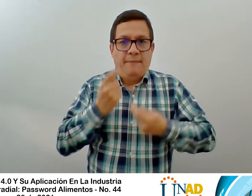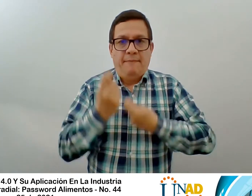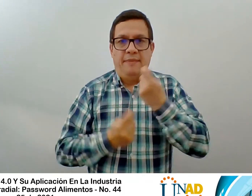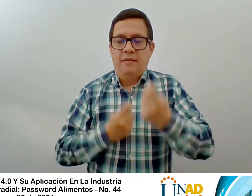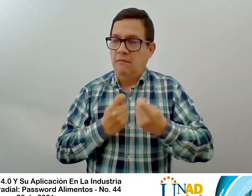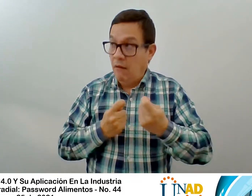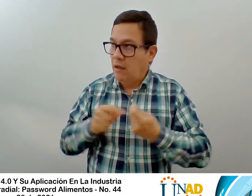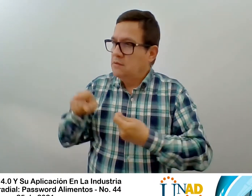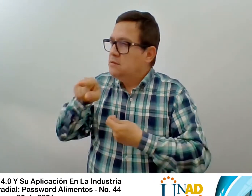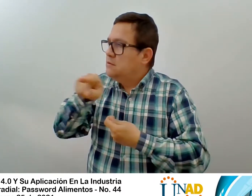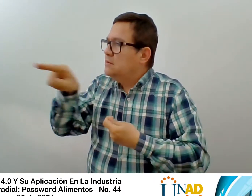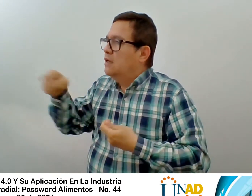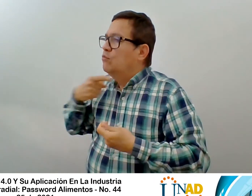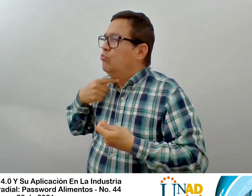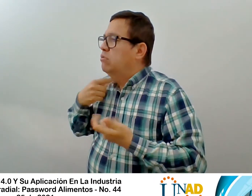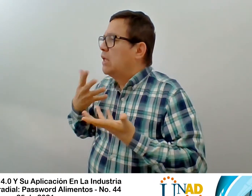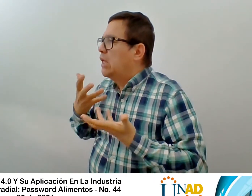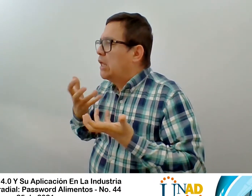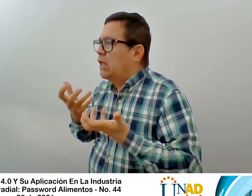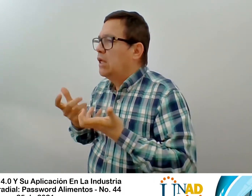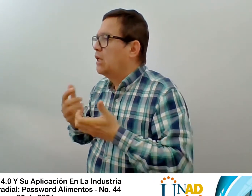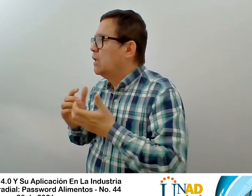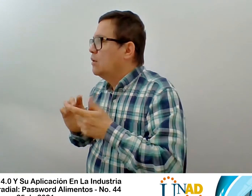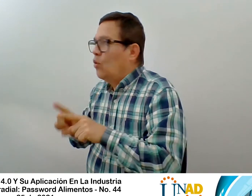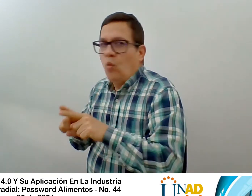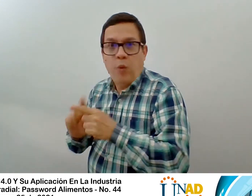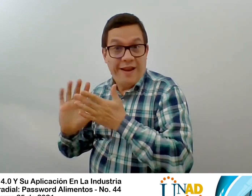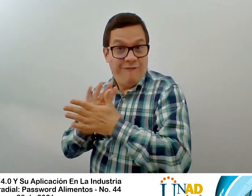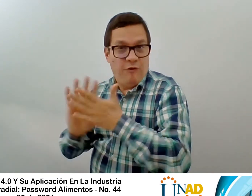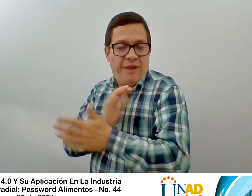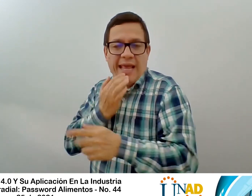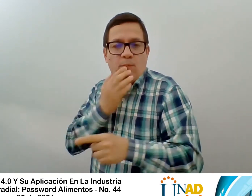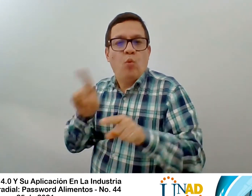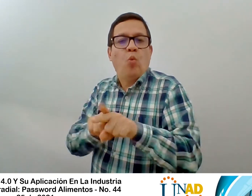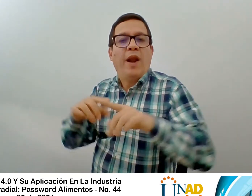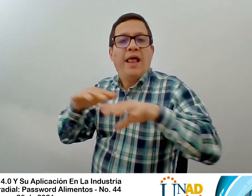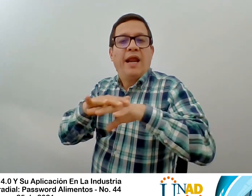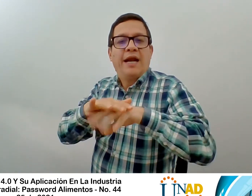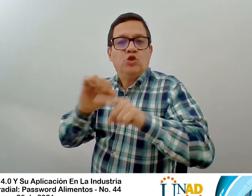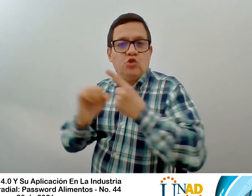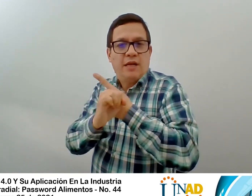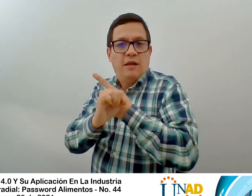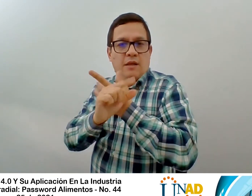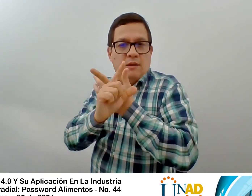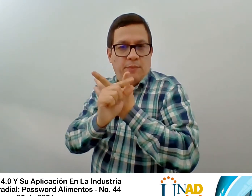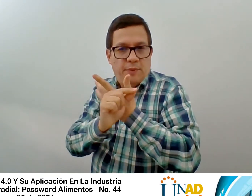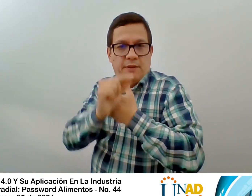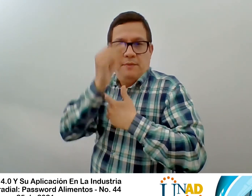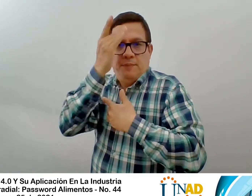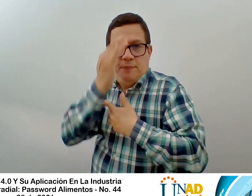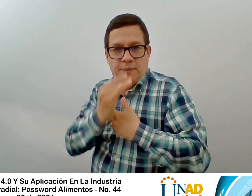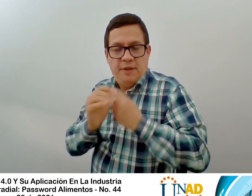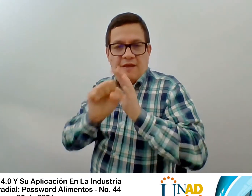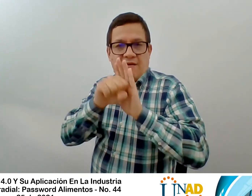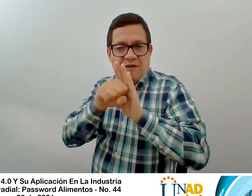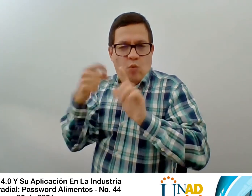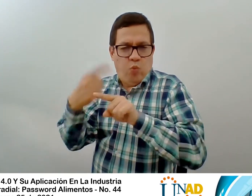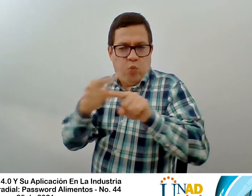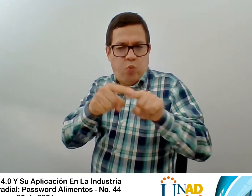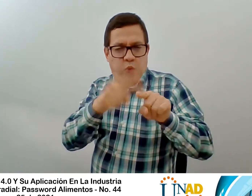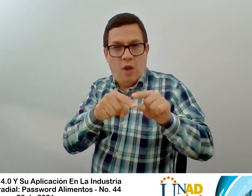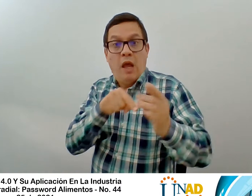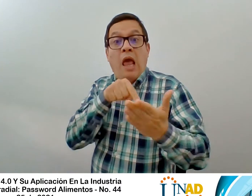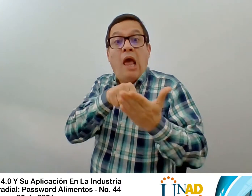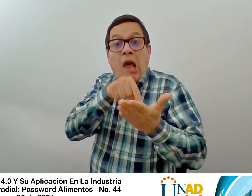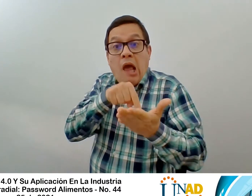industria que puede detectar esas tendencias con anticipación a través de información, por ejemplo, lo que hacen las redes sociales con nosotros,